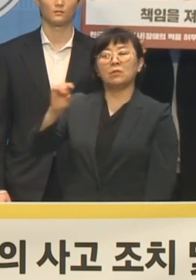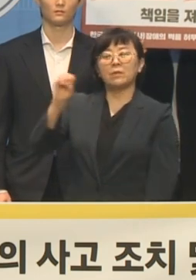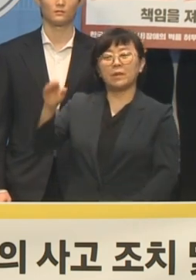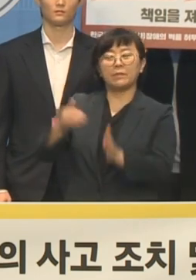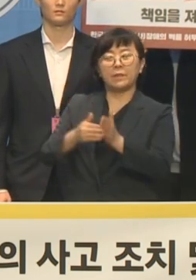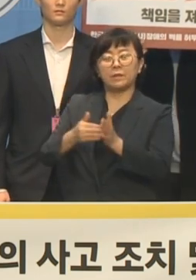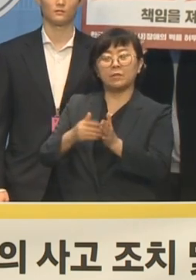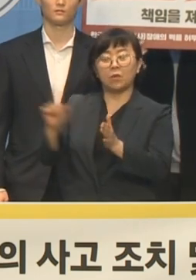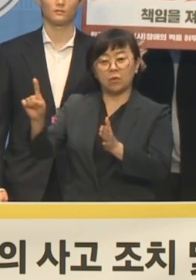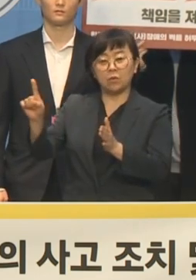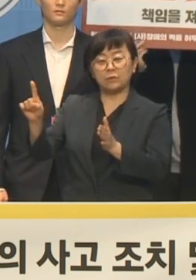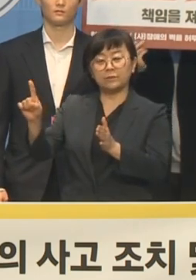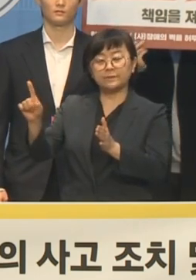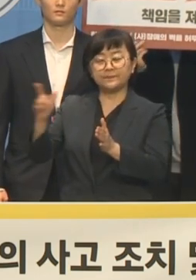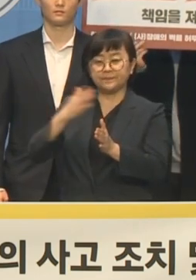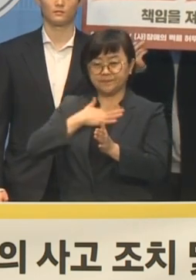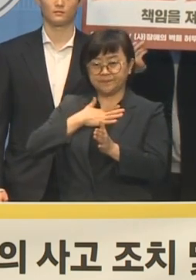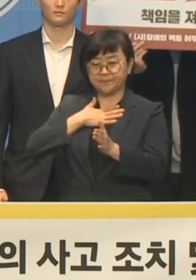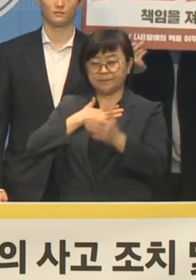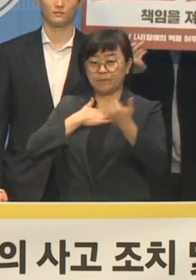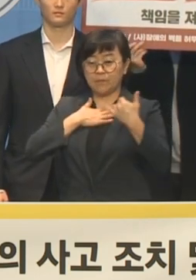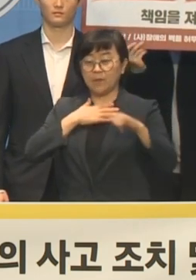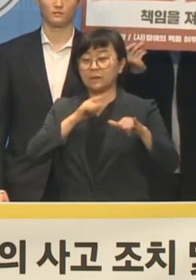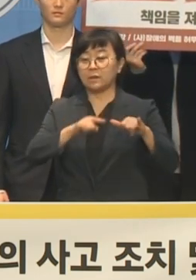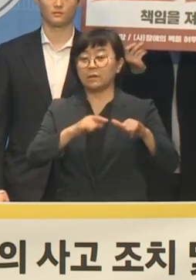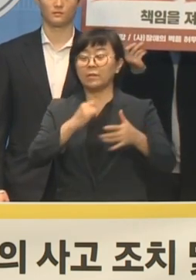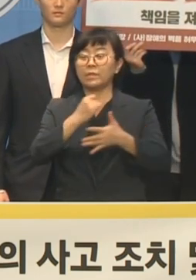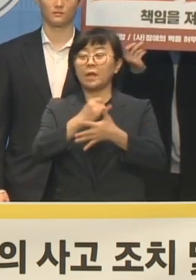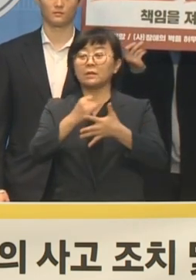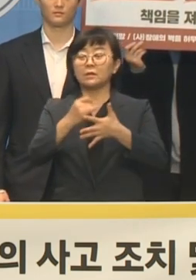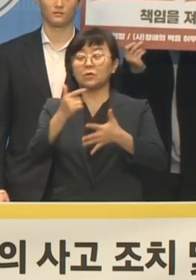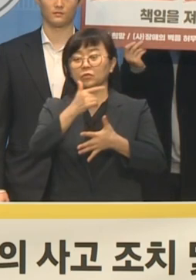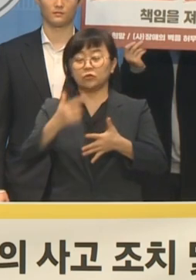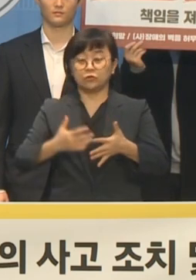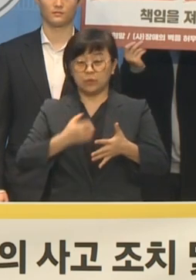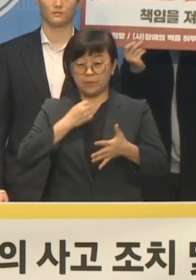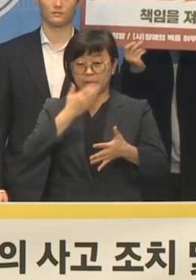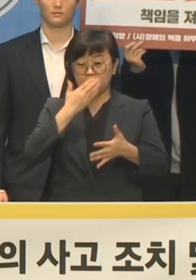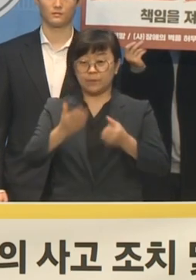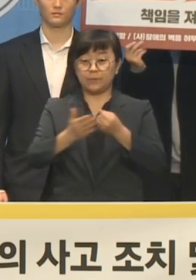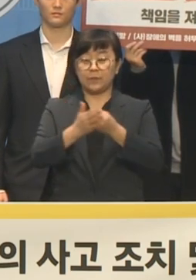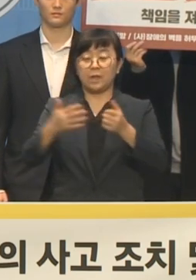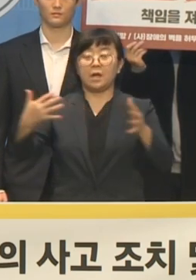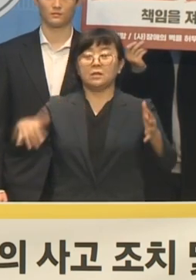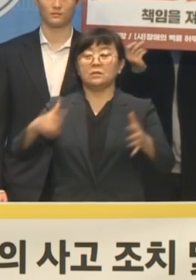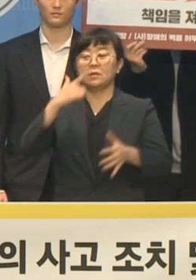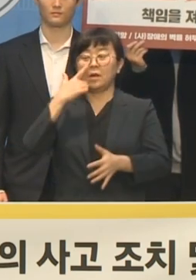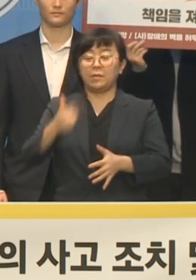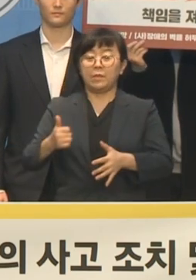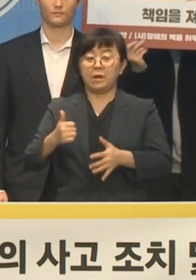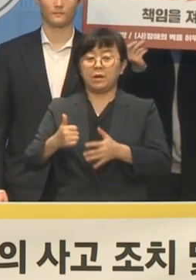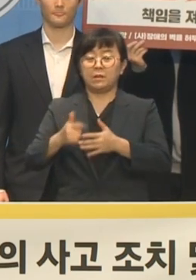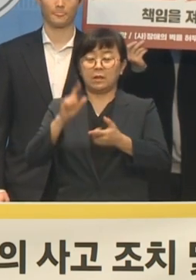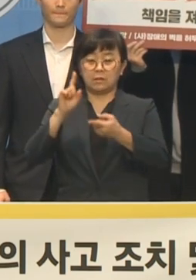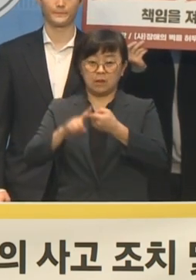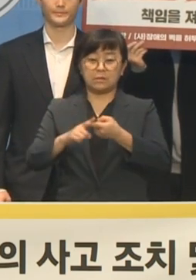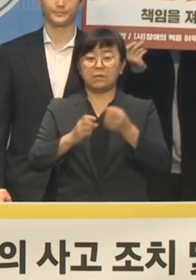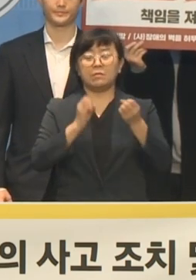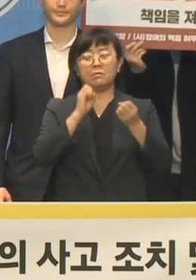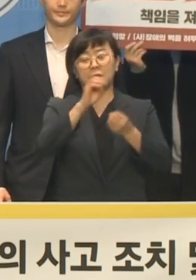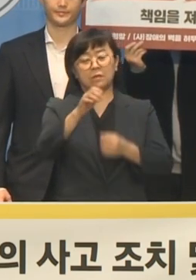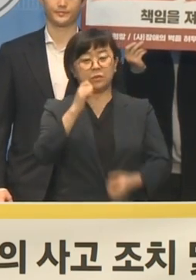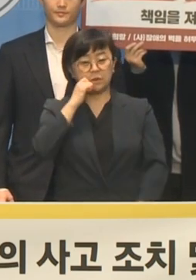그랬듯이 저의 아이들 두 딸이 너무 충격을 받을 것 같아서 아직도 아빠의 소식을 제대로 알려주지